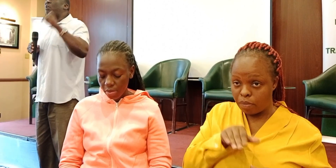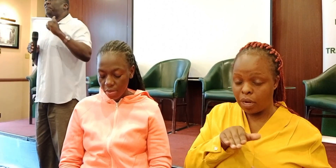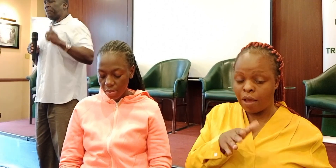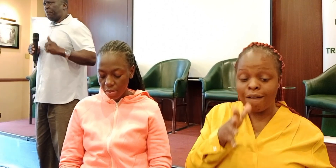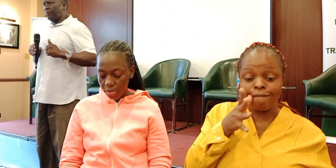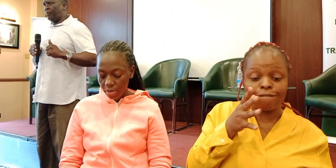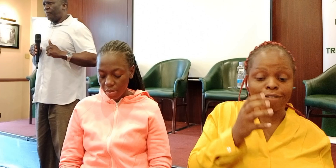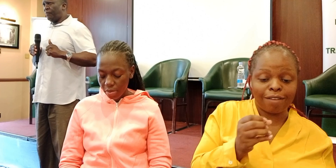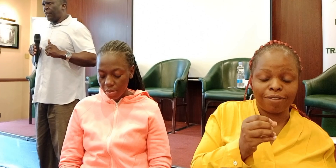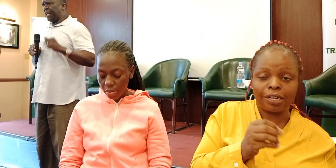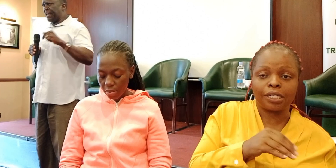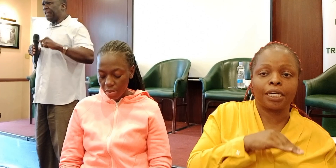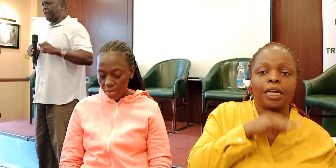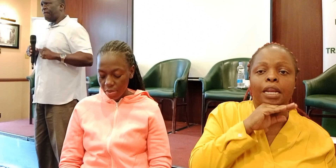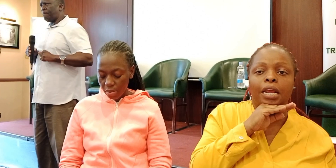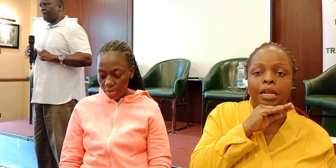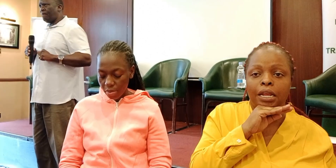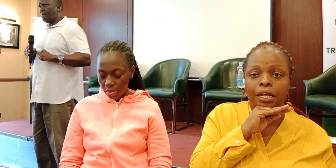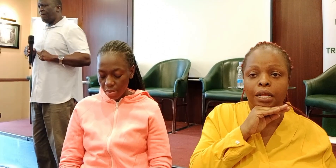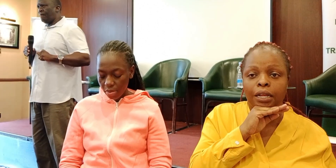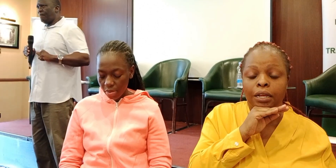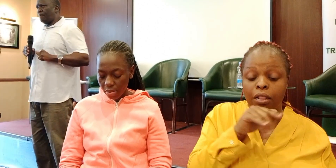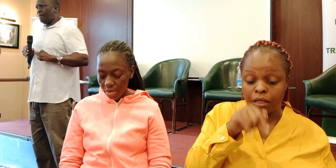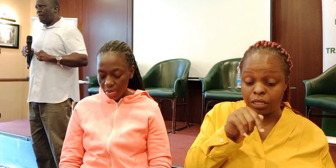100,500 lazima wafe Kenya hii.